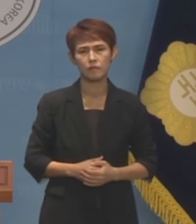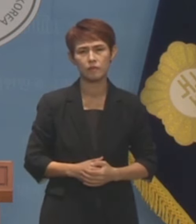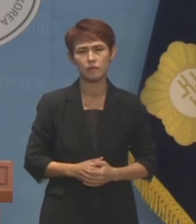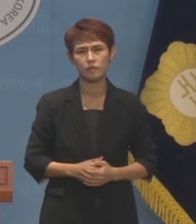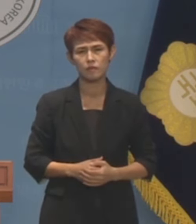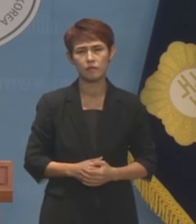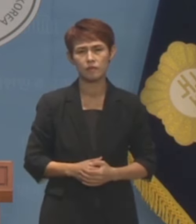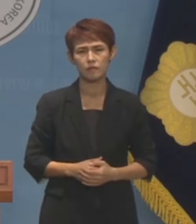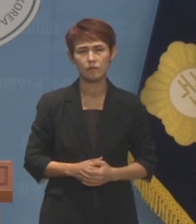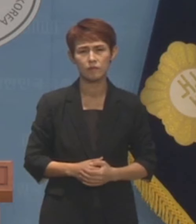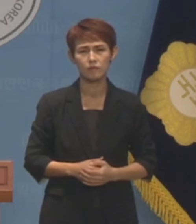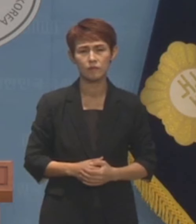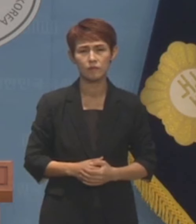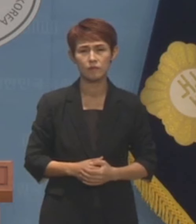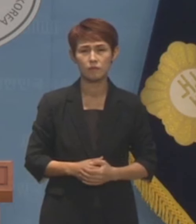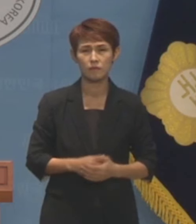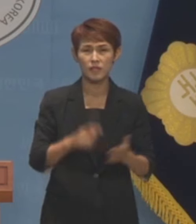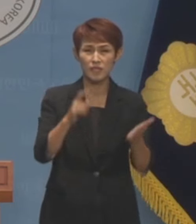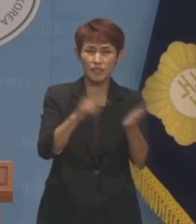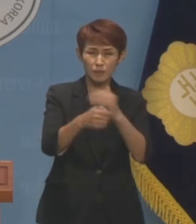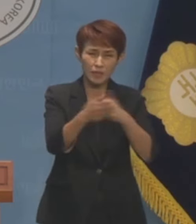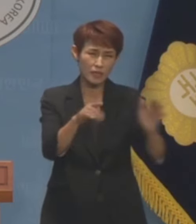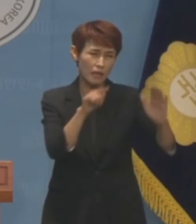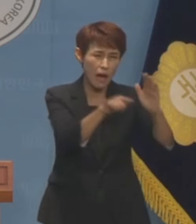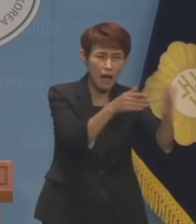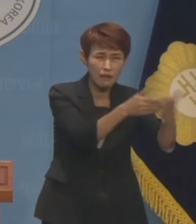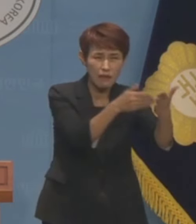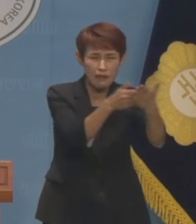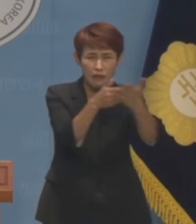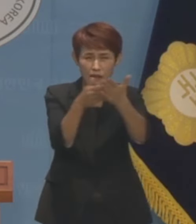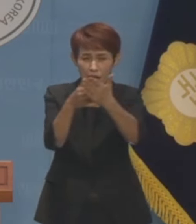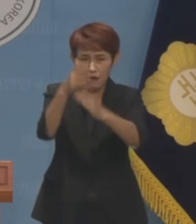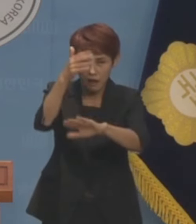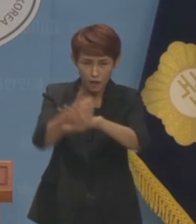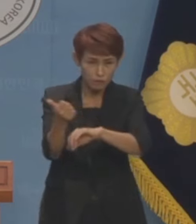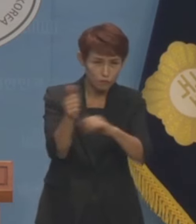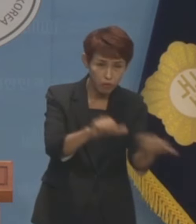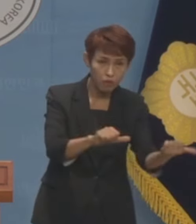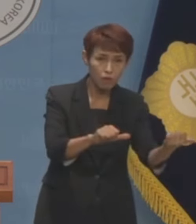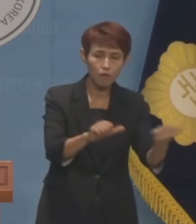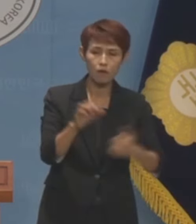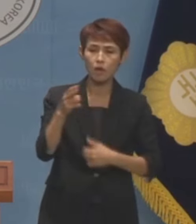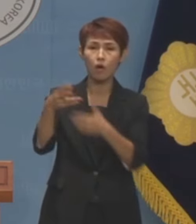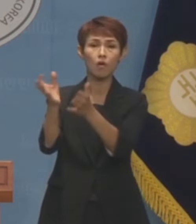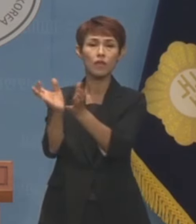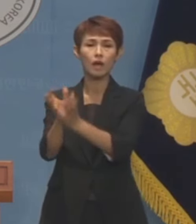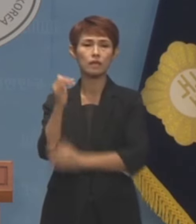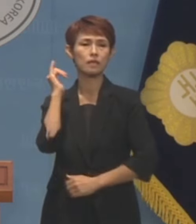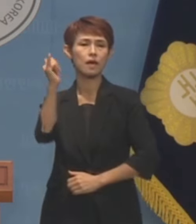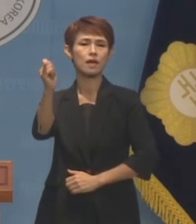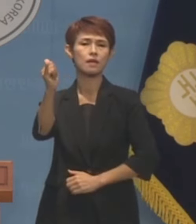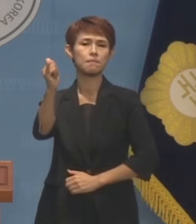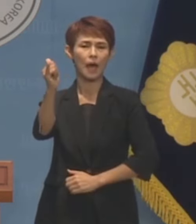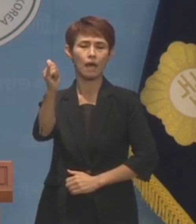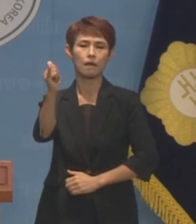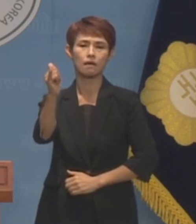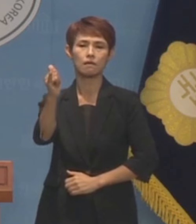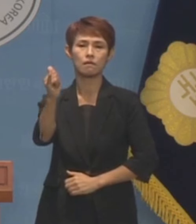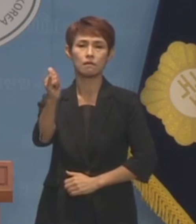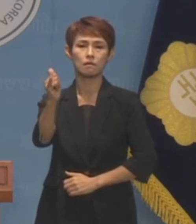숨졌습니다 국민은 응급실 뺑뺑이만 돌다 죽어 나가는데 정부 여당은 전화 한통이면 프리